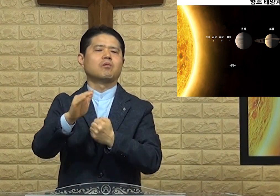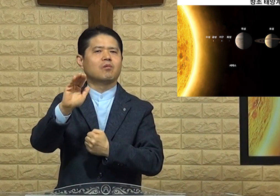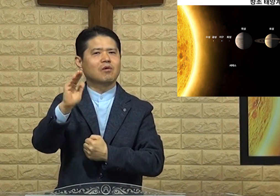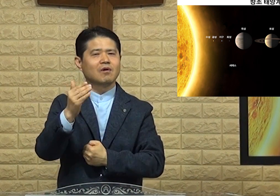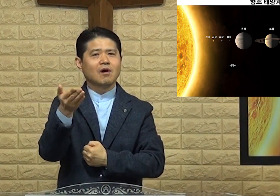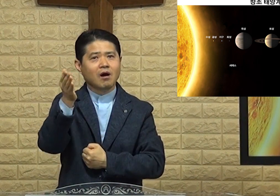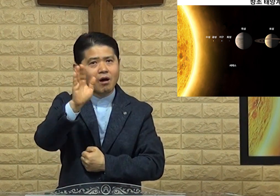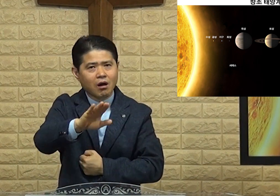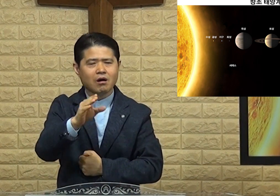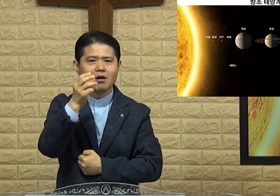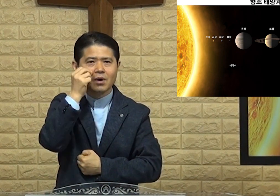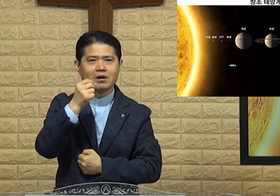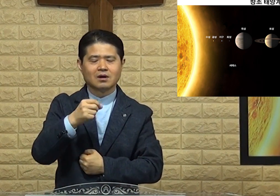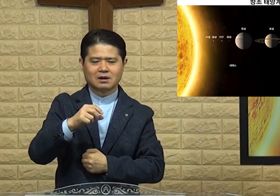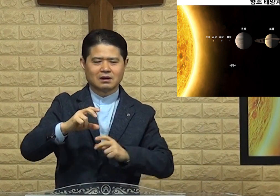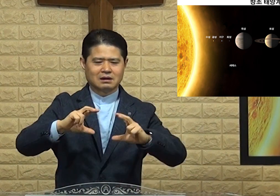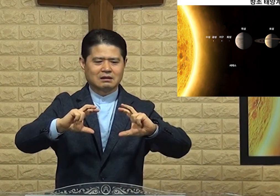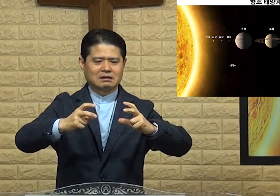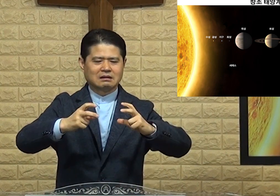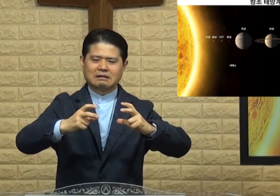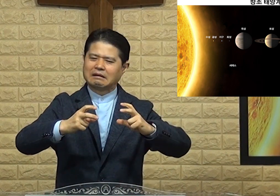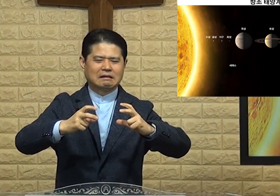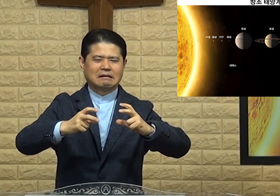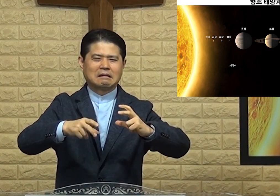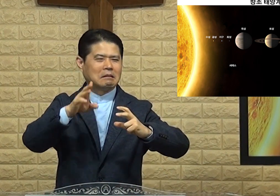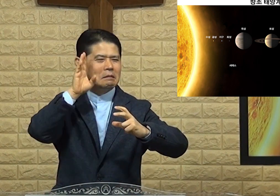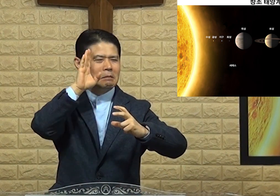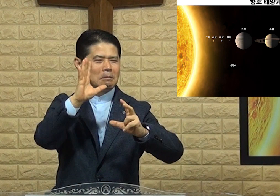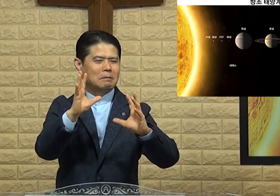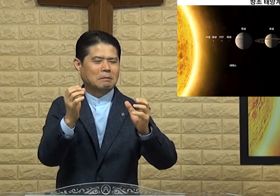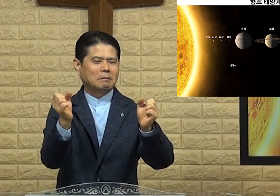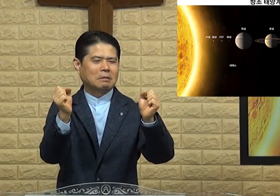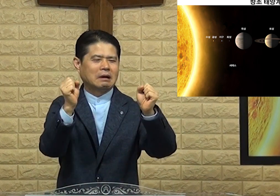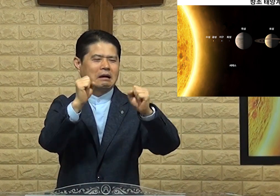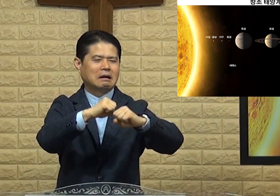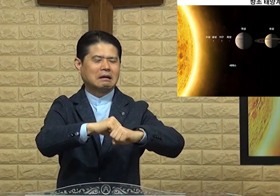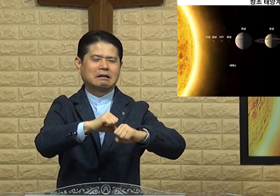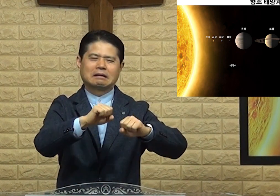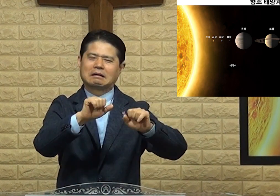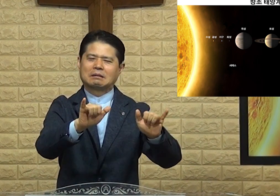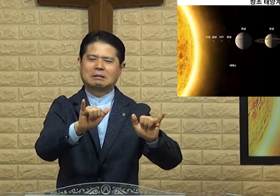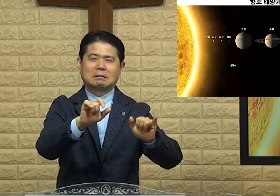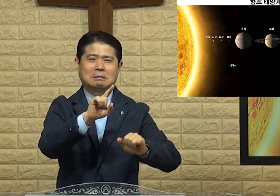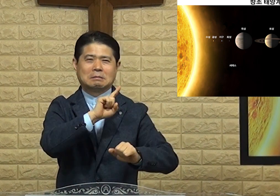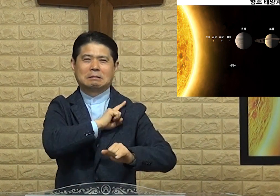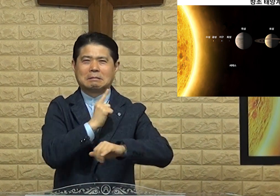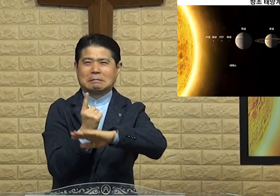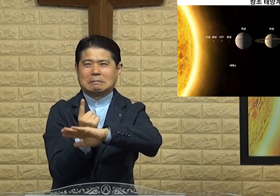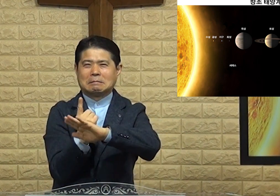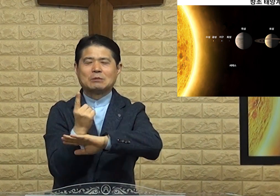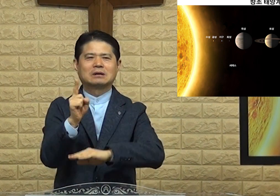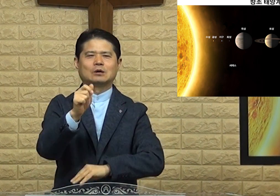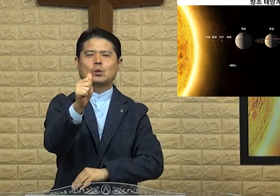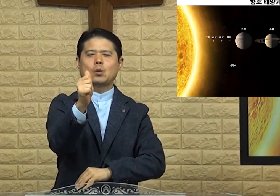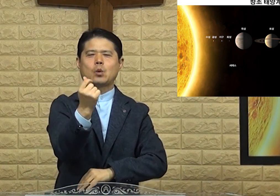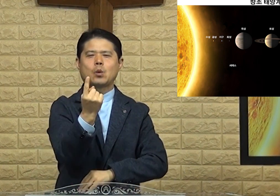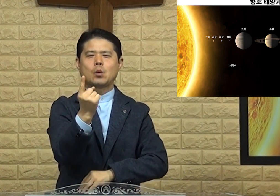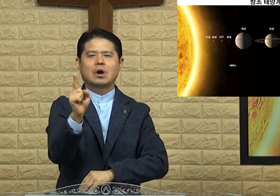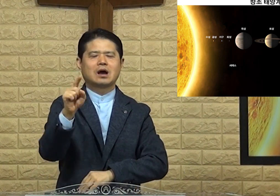이것에 큰 은혜가 있는 것입니다. 이 지구가 앞으로 멸망할까봐 우리가 행성을